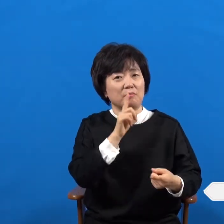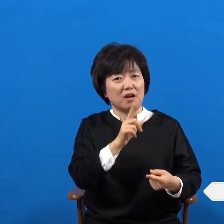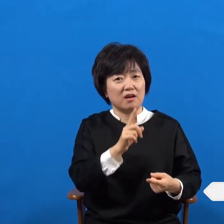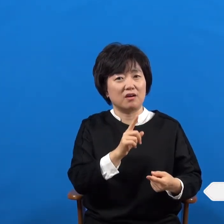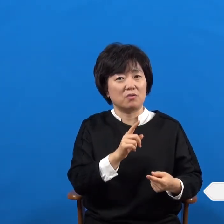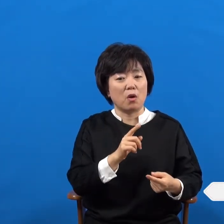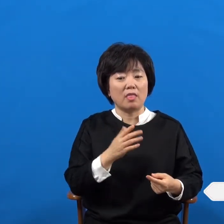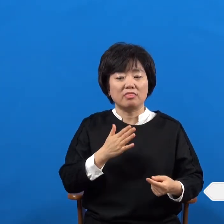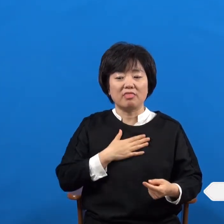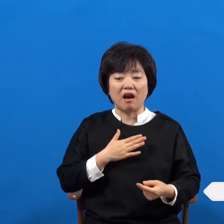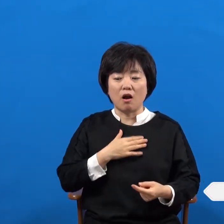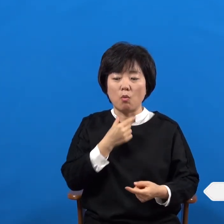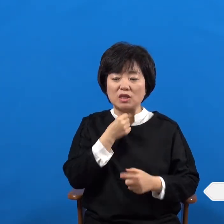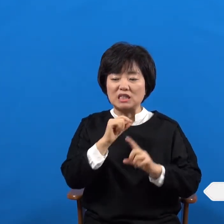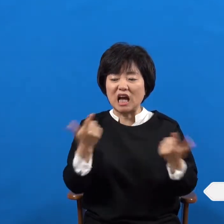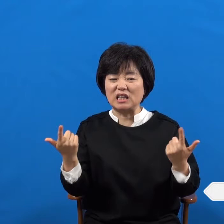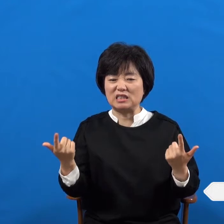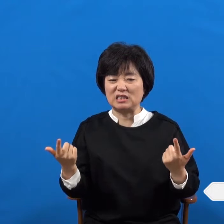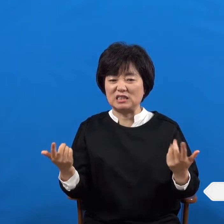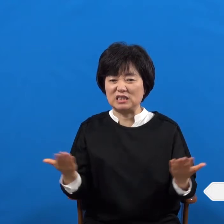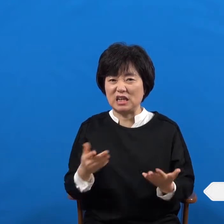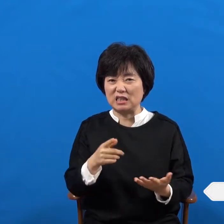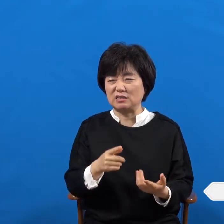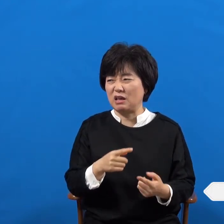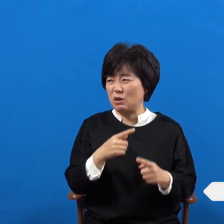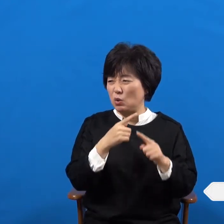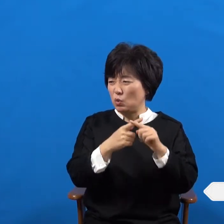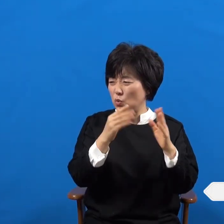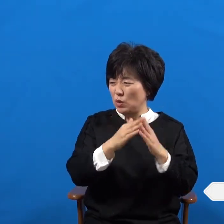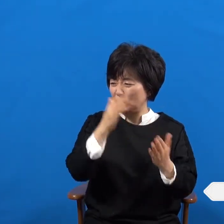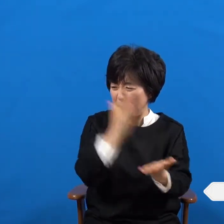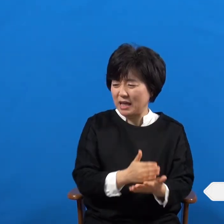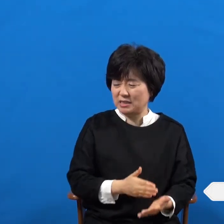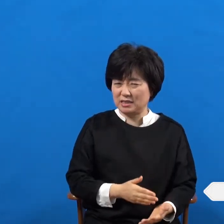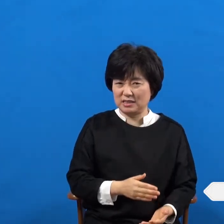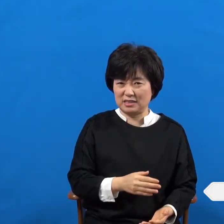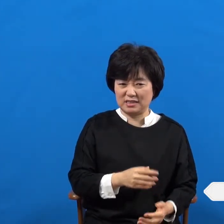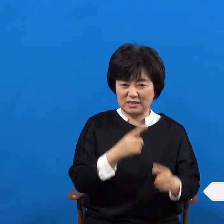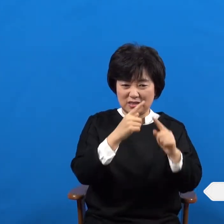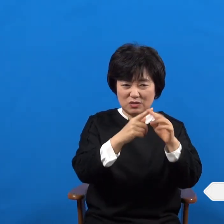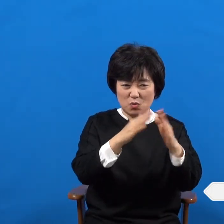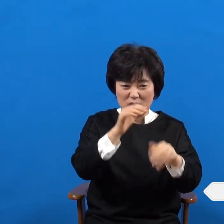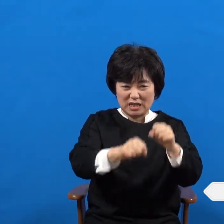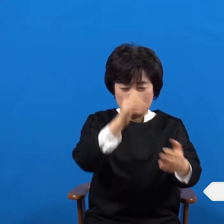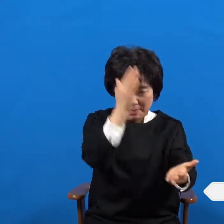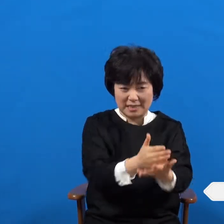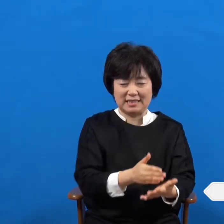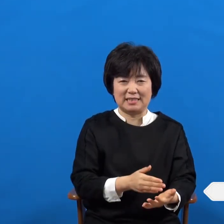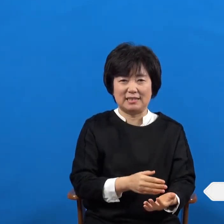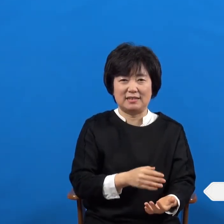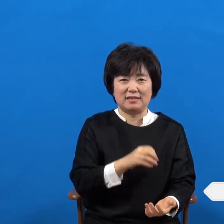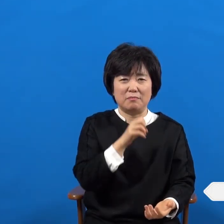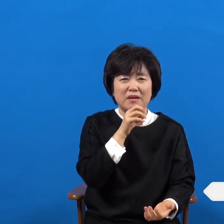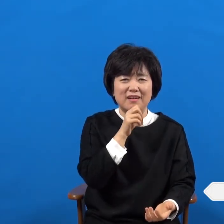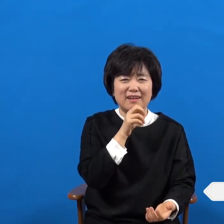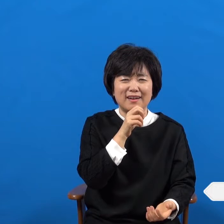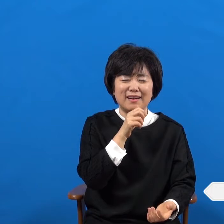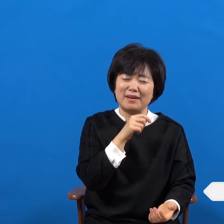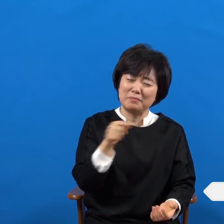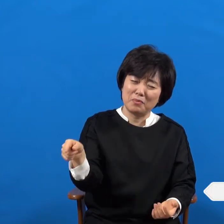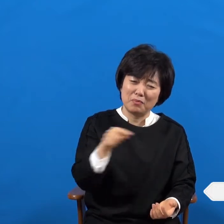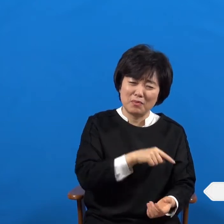이야기하고, 내가 원하지 않는 것은 교회가 그럴 수 있어, 그러면 안 되지 라고 얘기하는 것.